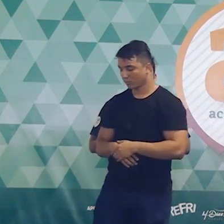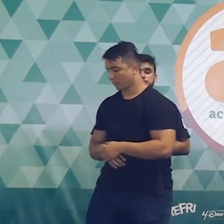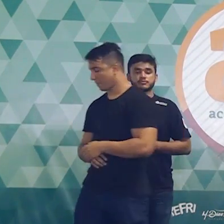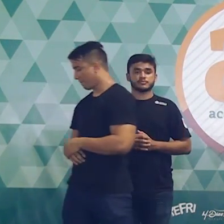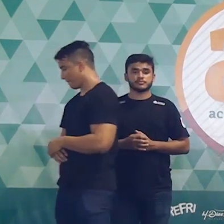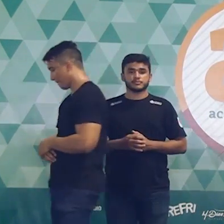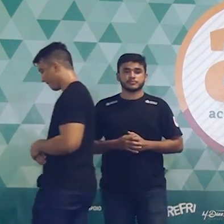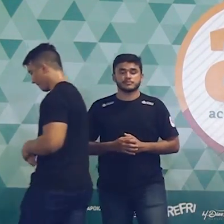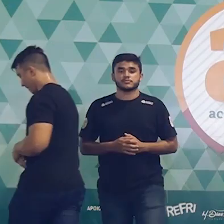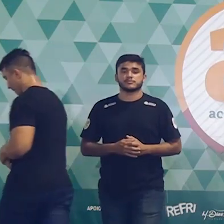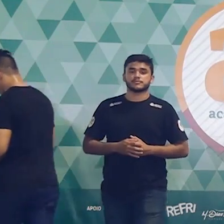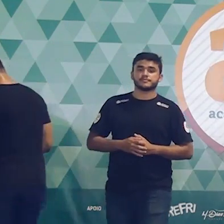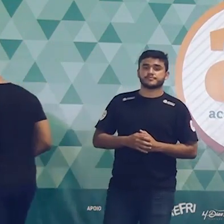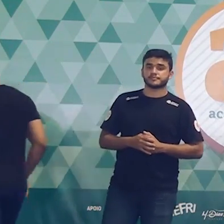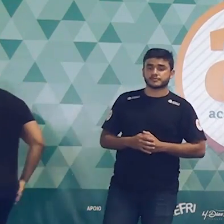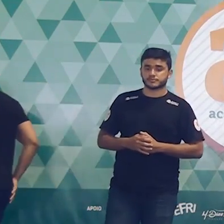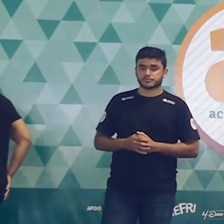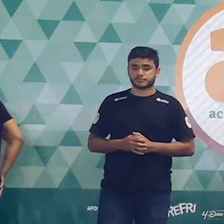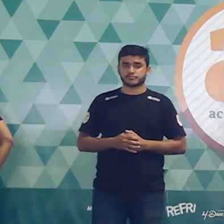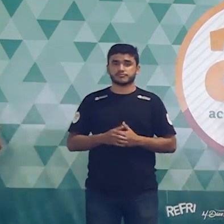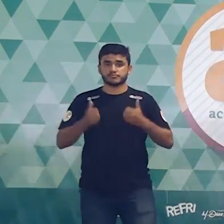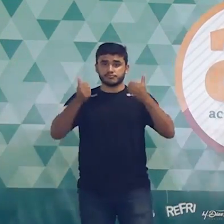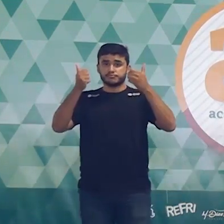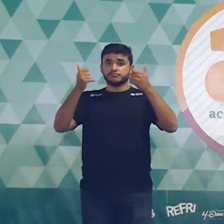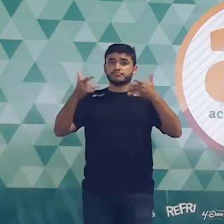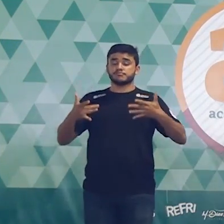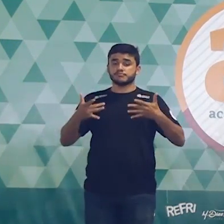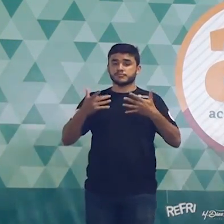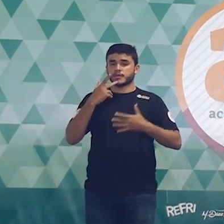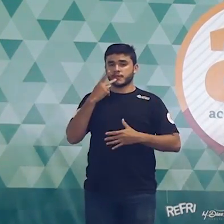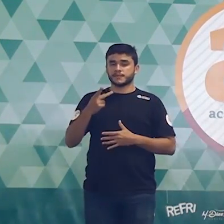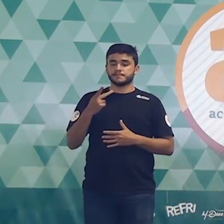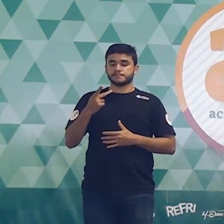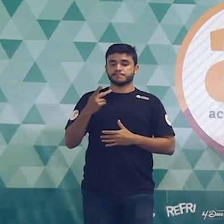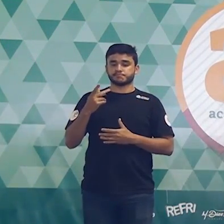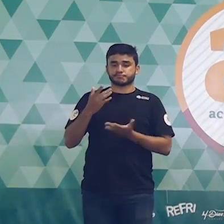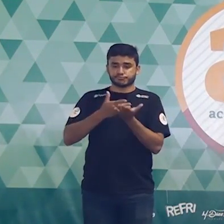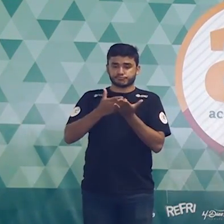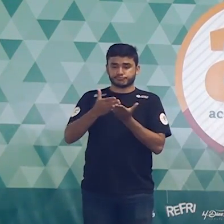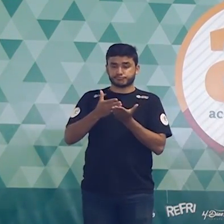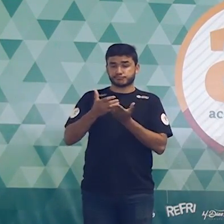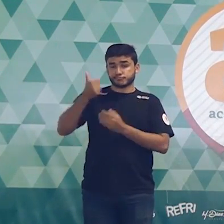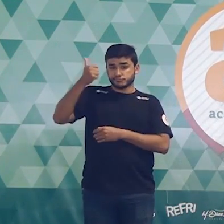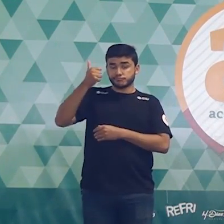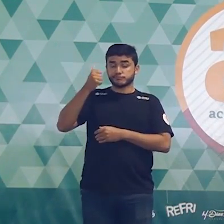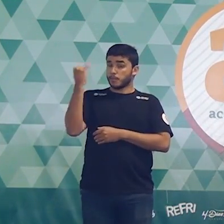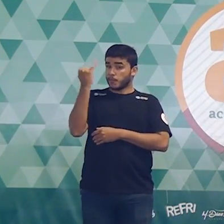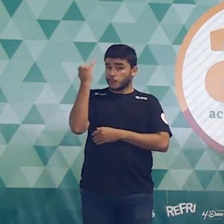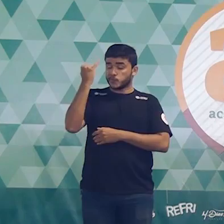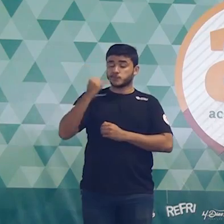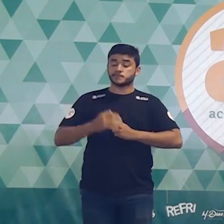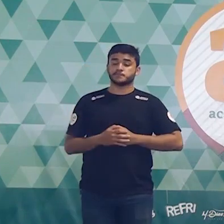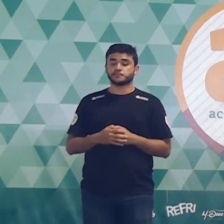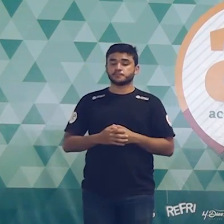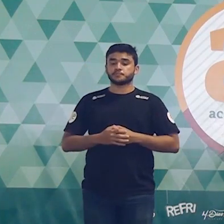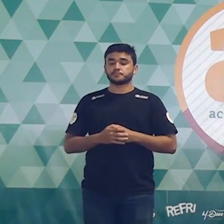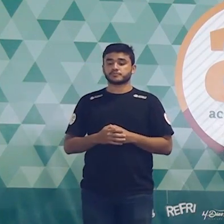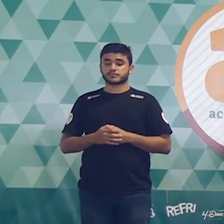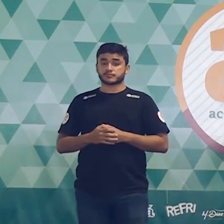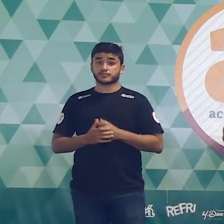Sobre sobre alterações é o seguinte, tem ali importantíssimo 1. Qual foi a orientação que os corretores receberam? Vamos